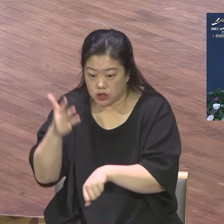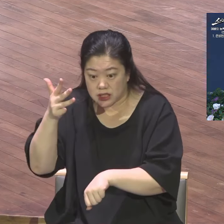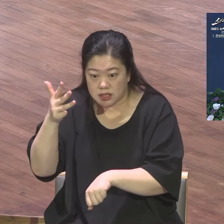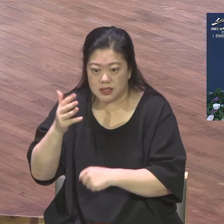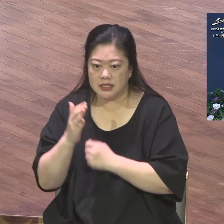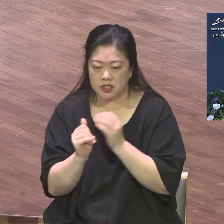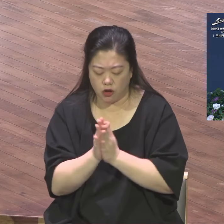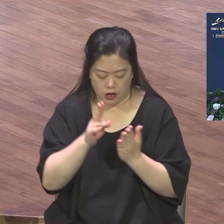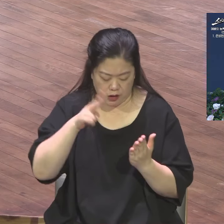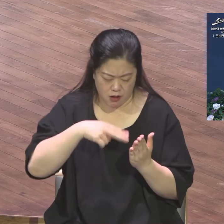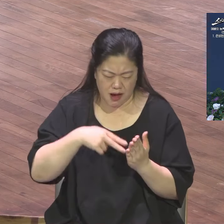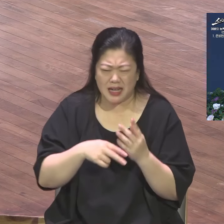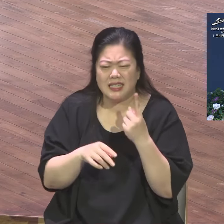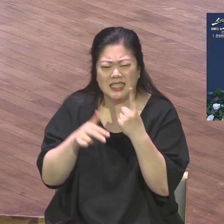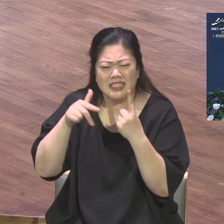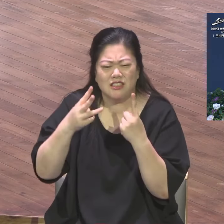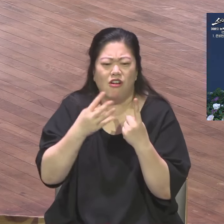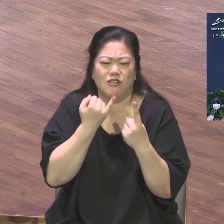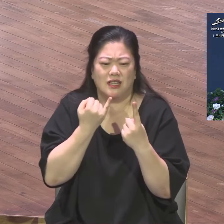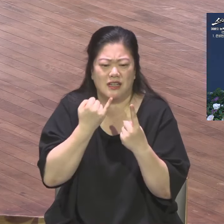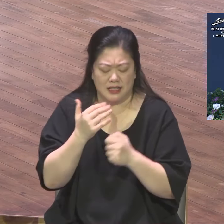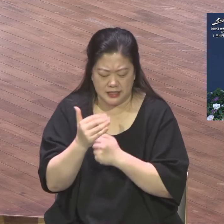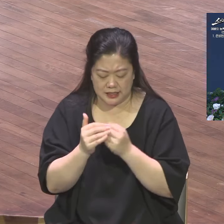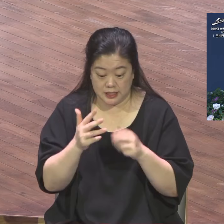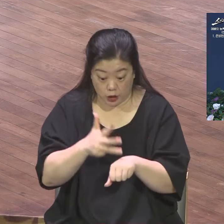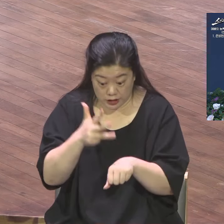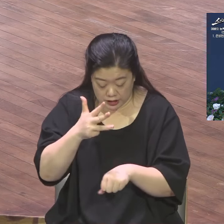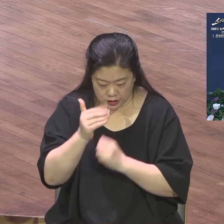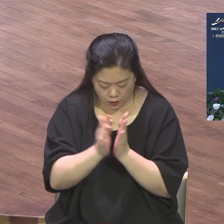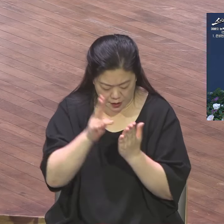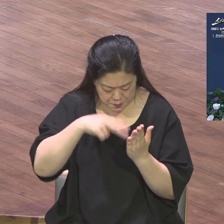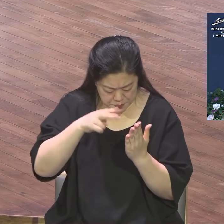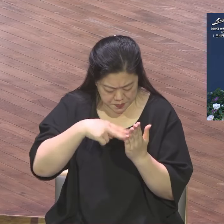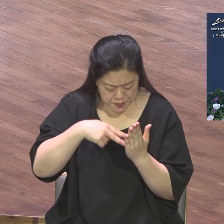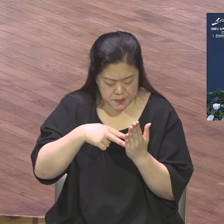보고 하나님을 기도하고 아니 눈 뜨면서 저는